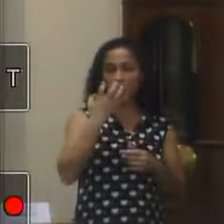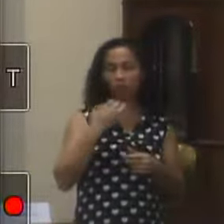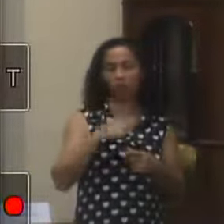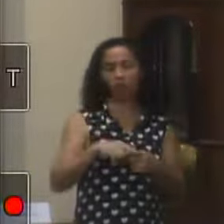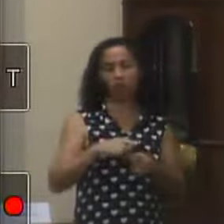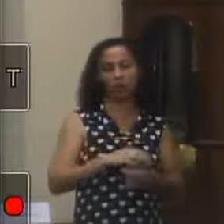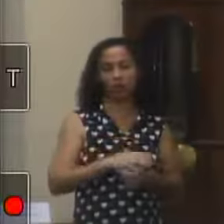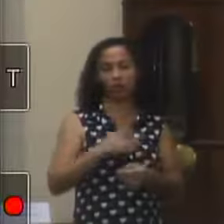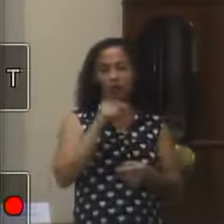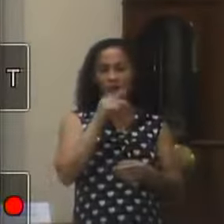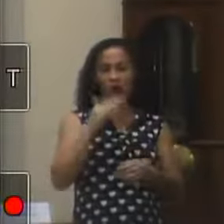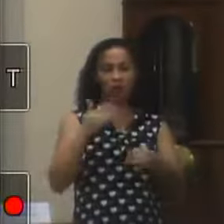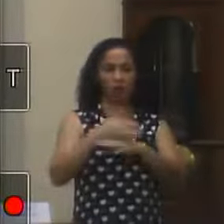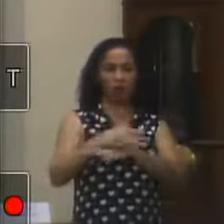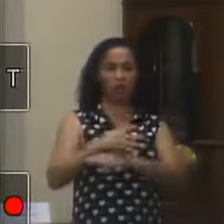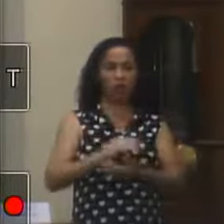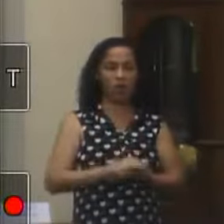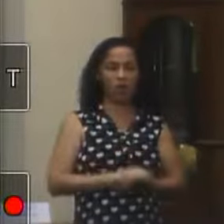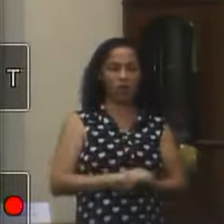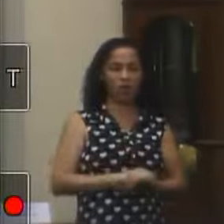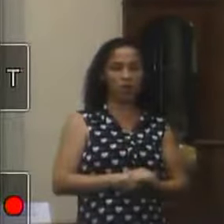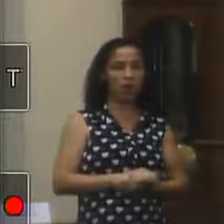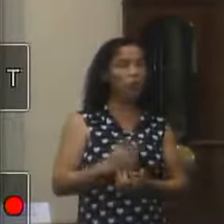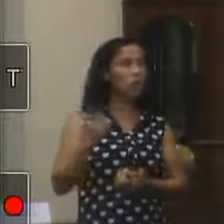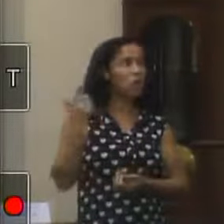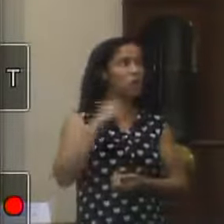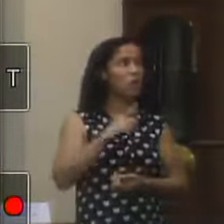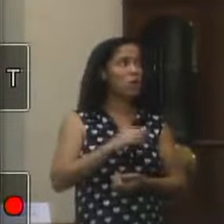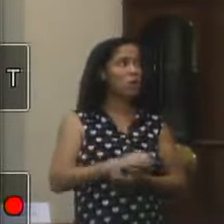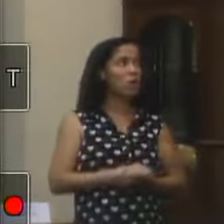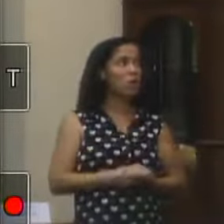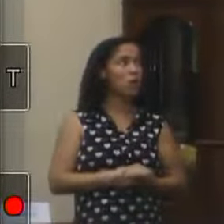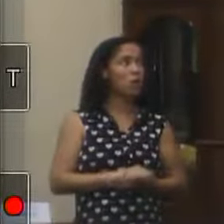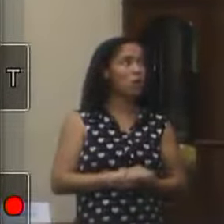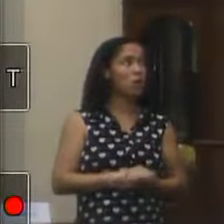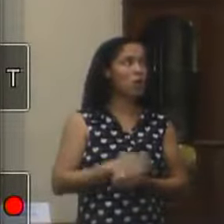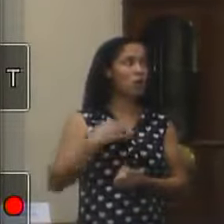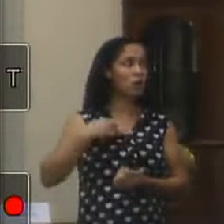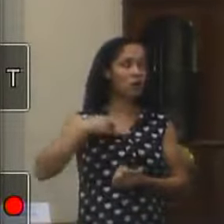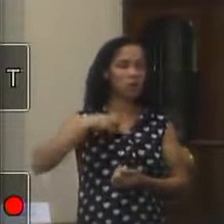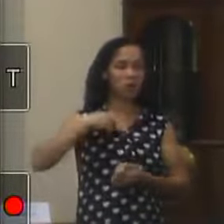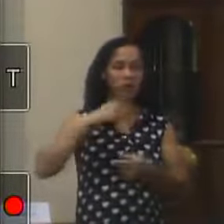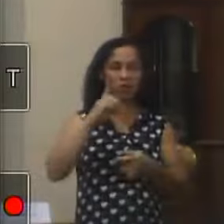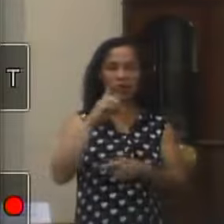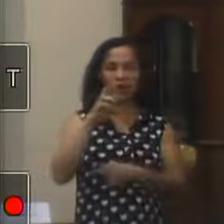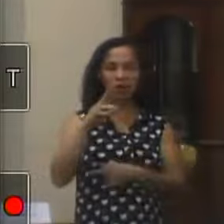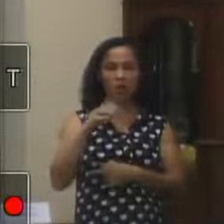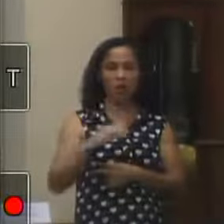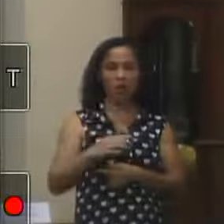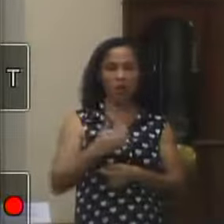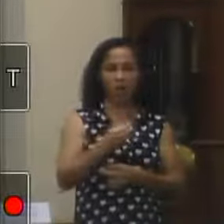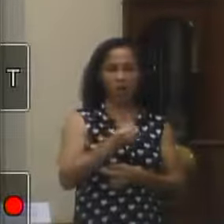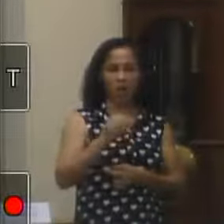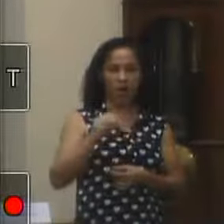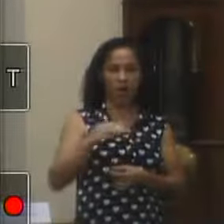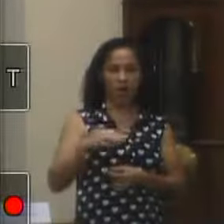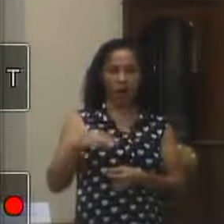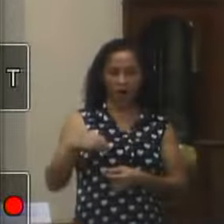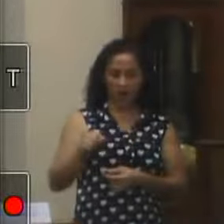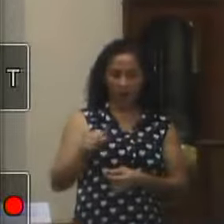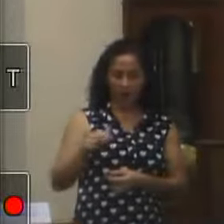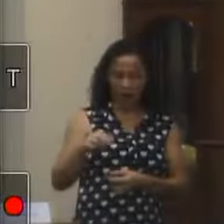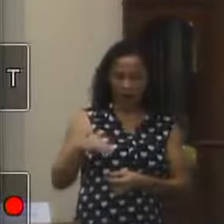à invasão de água. Ele conseguiu, o vereador Saulo, junto com o DR, 60 manilhas naquele depósito